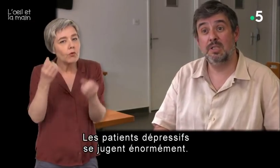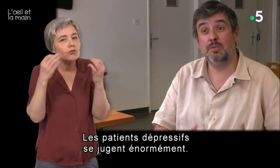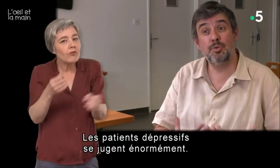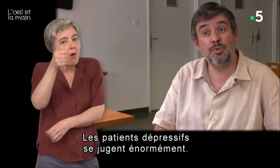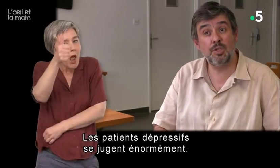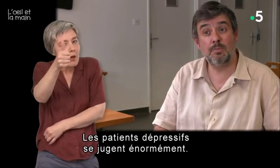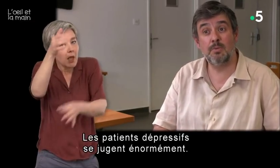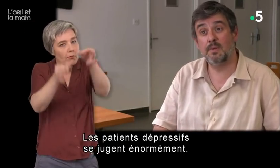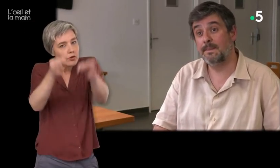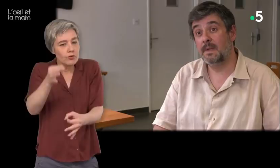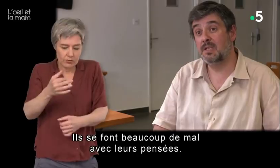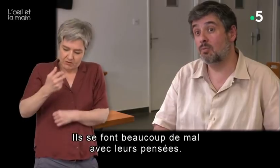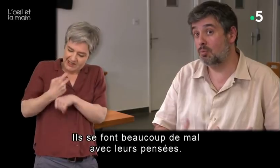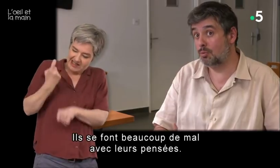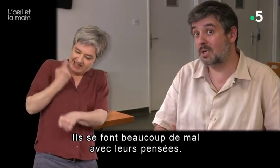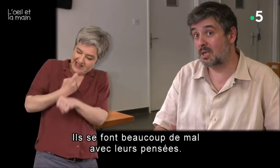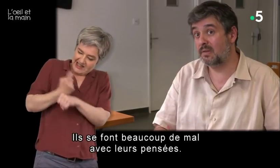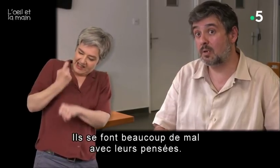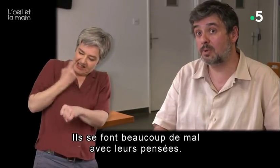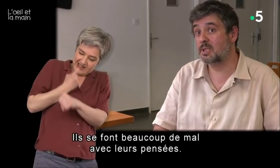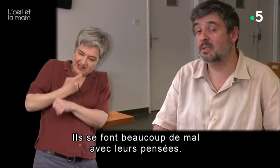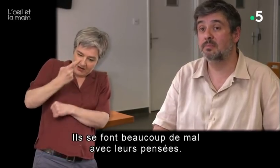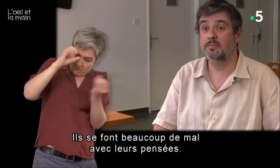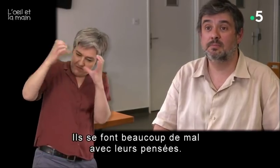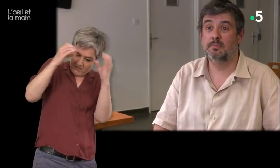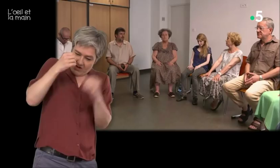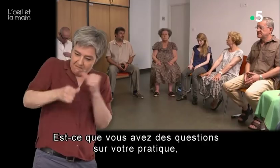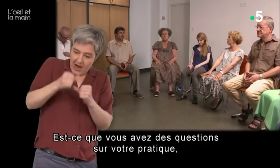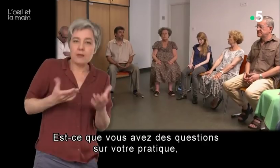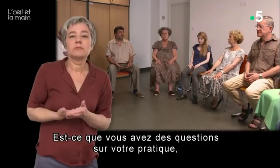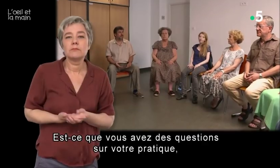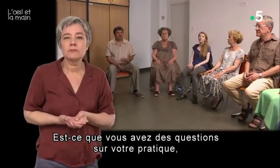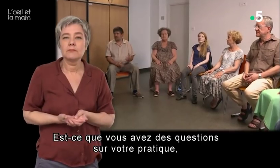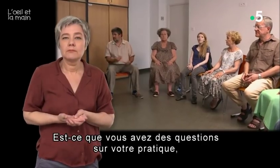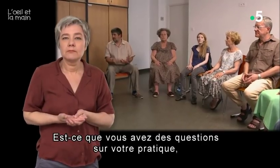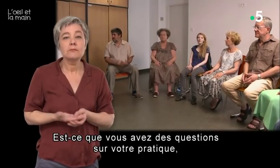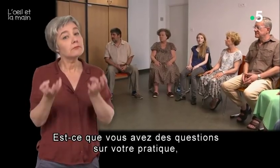qui se jugent énormément, qui se font beaucoup de mal avec leurs pensées. Est-ce que vous avez des questions sur